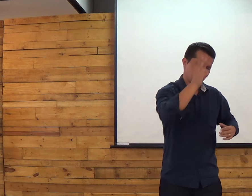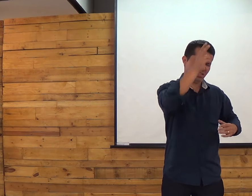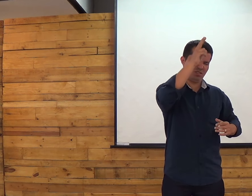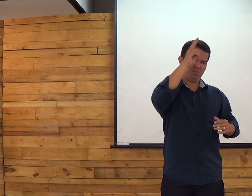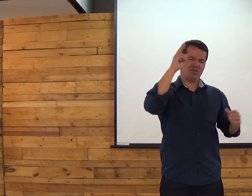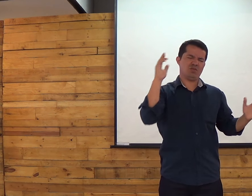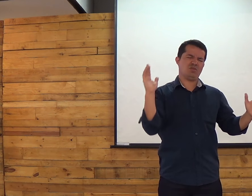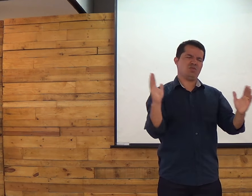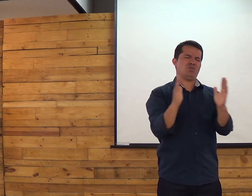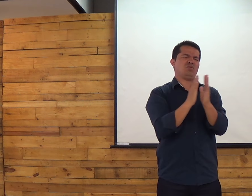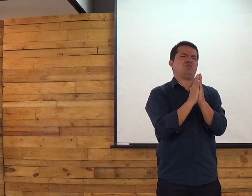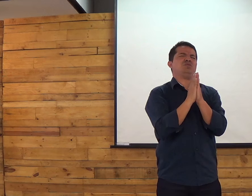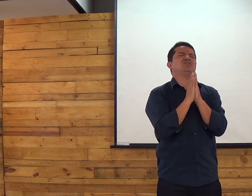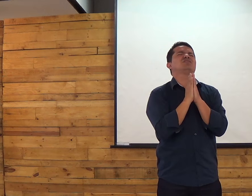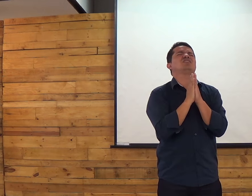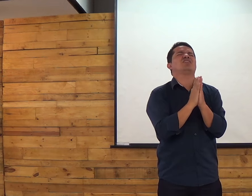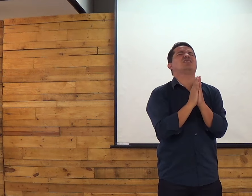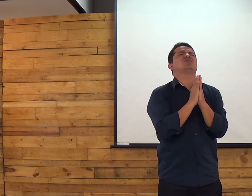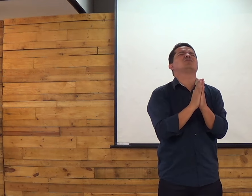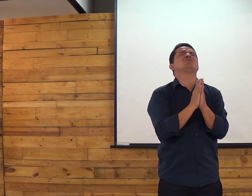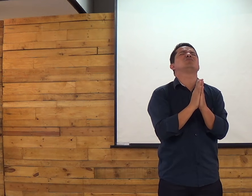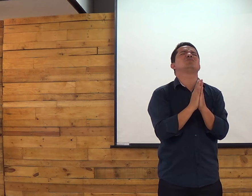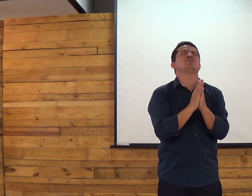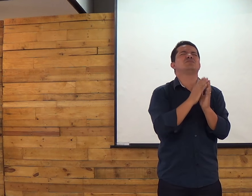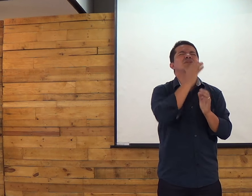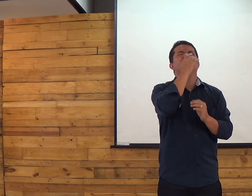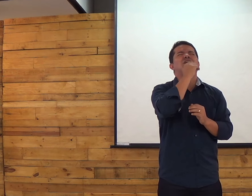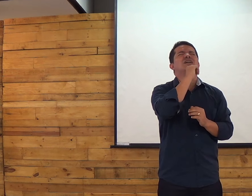e sempre. Por favor,